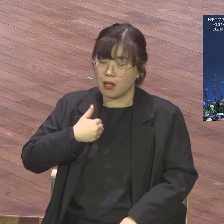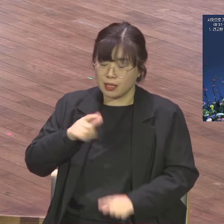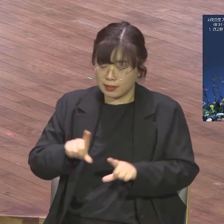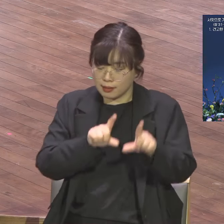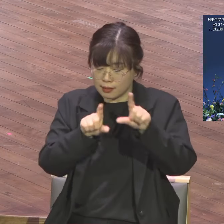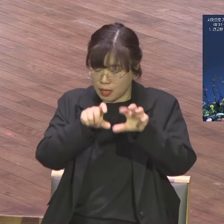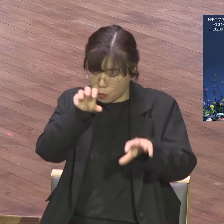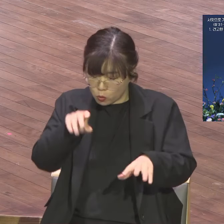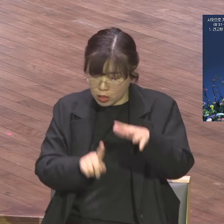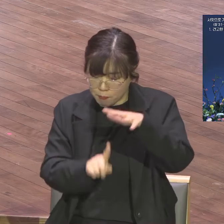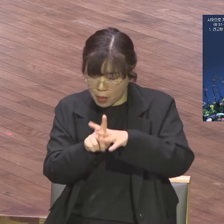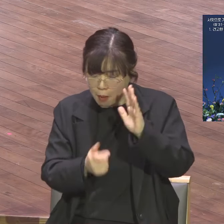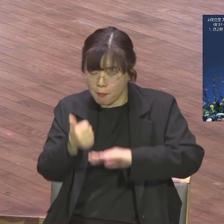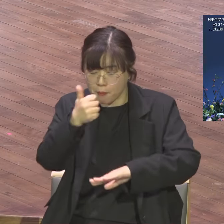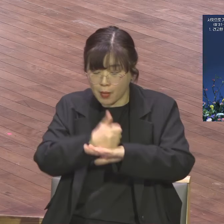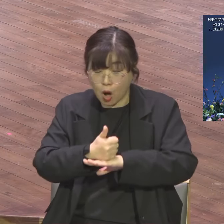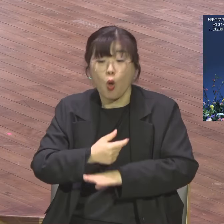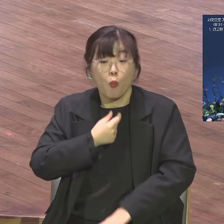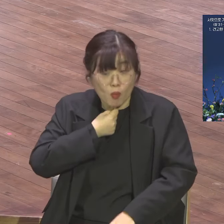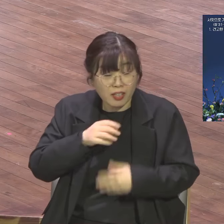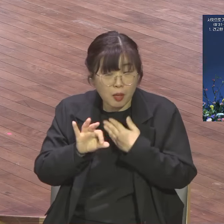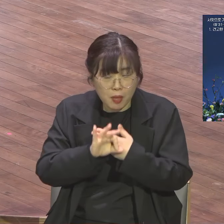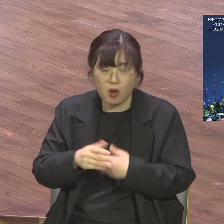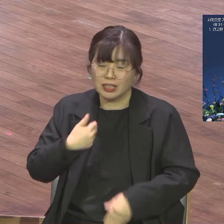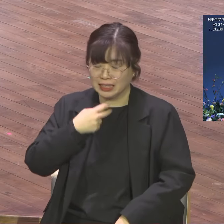현장에서 사실적으로 적용할 메시지다.